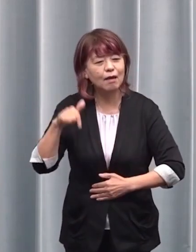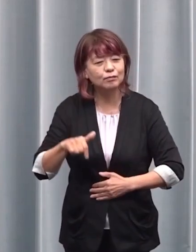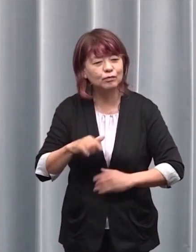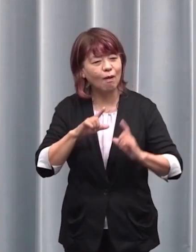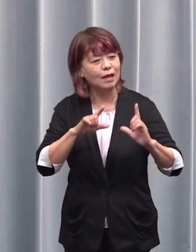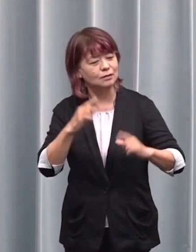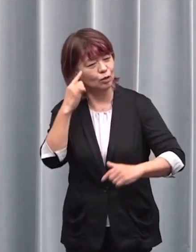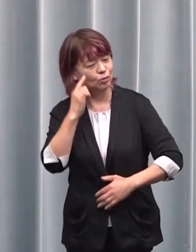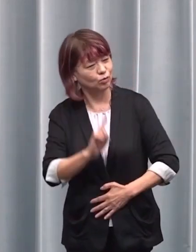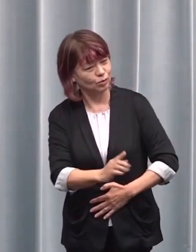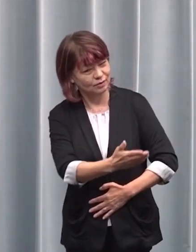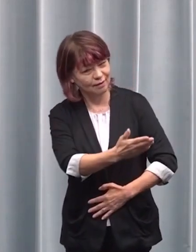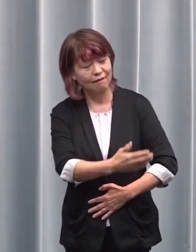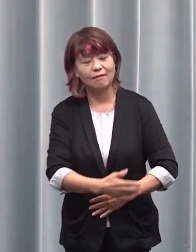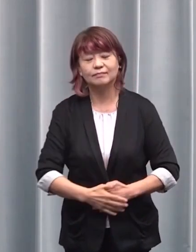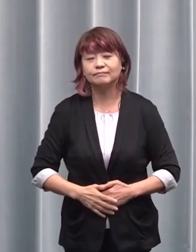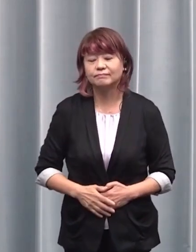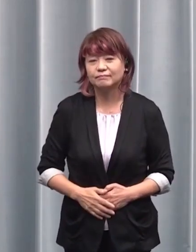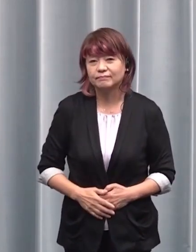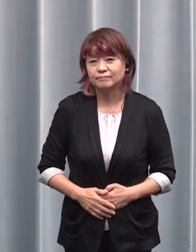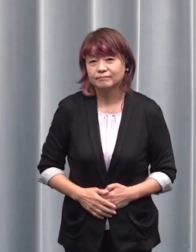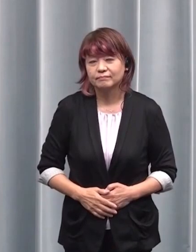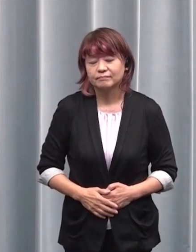がでしょうか。